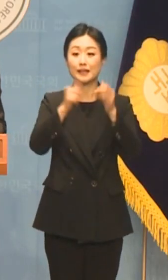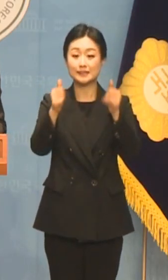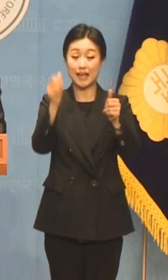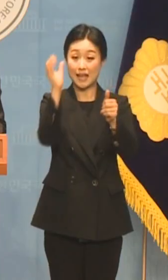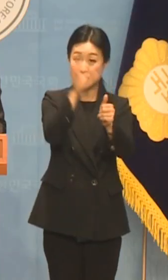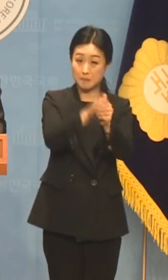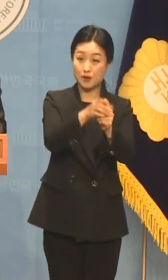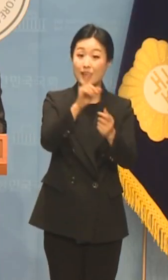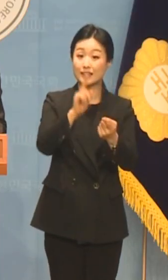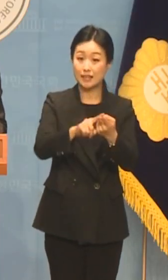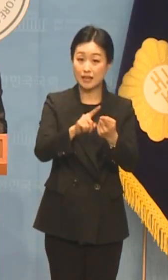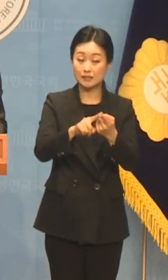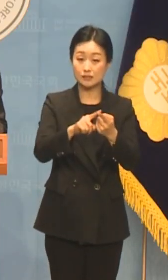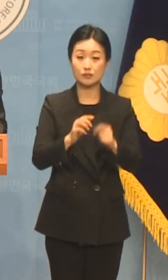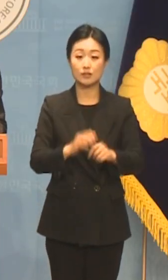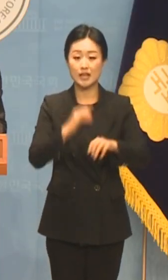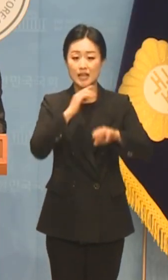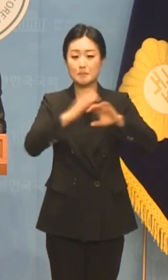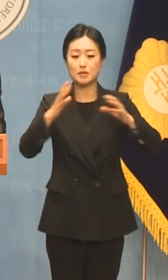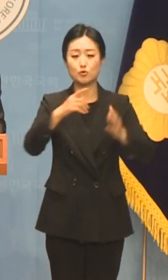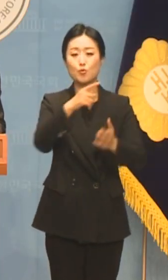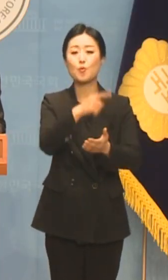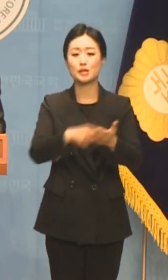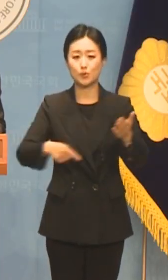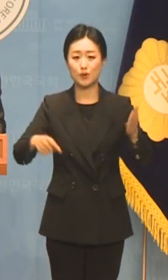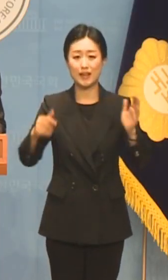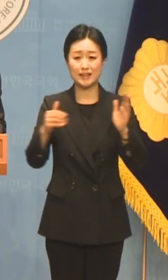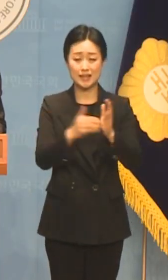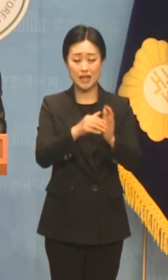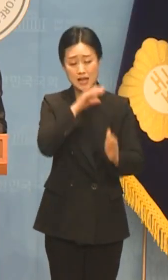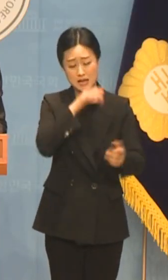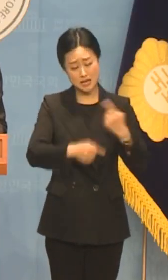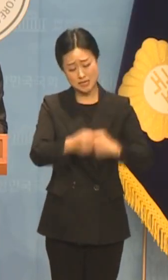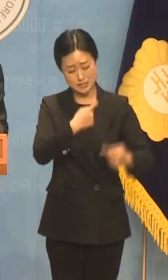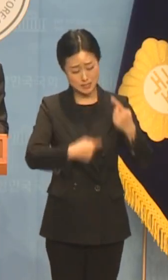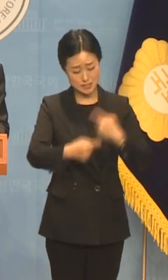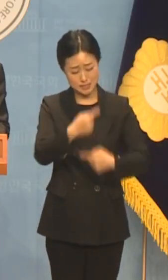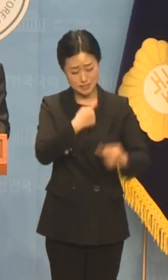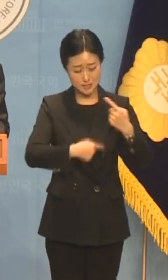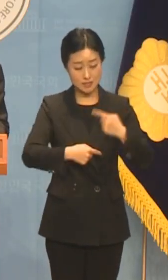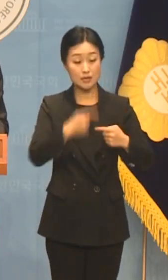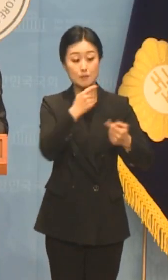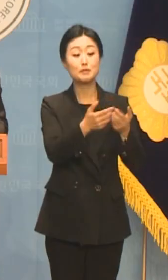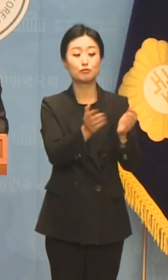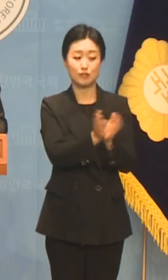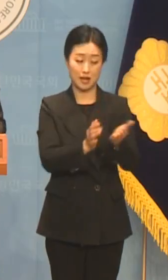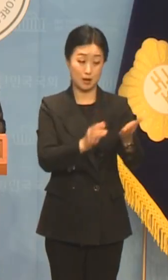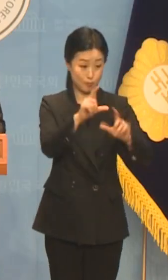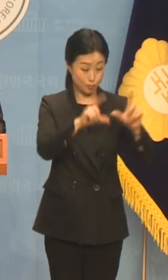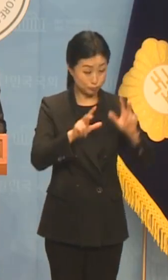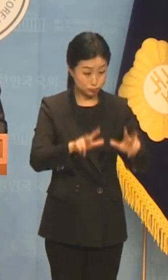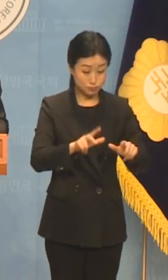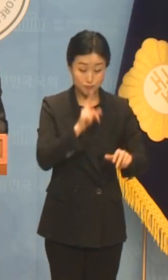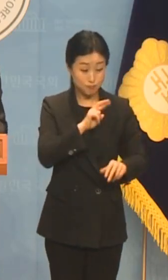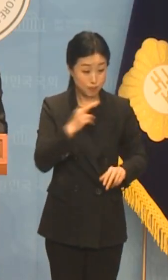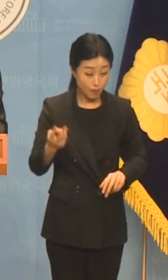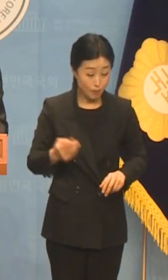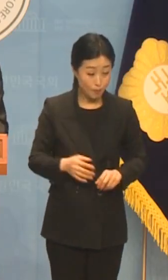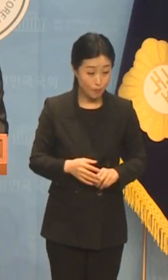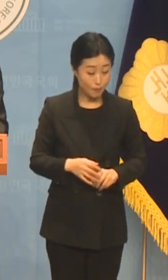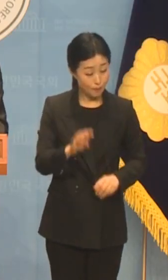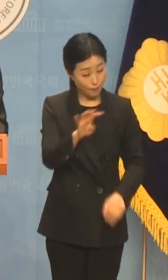대해 민주주의 훼손이라며 강력히 반대했던 민주당이 이제 와서